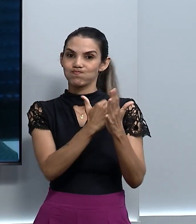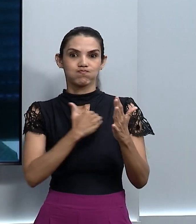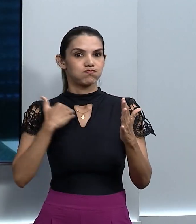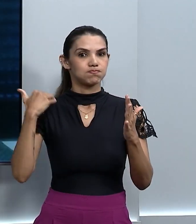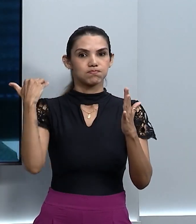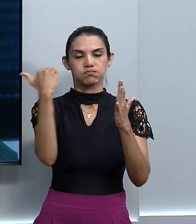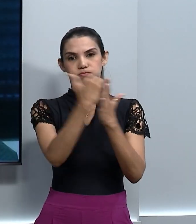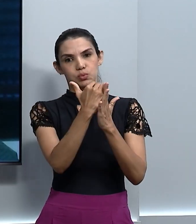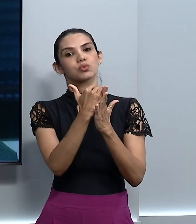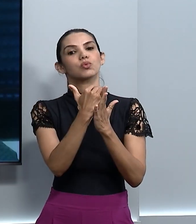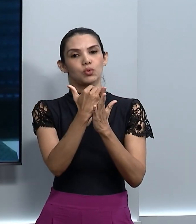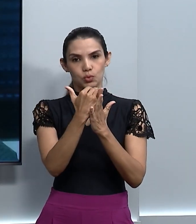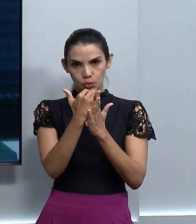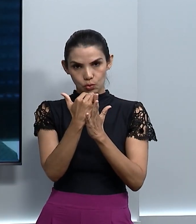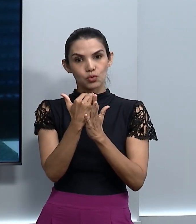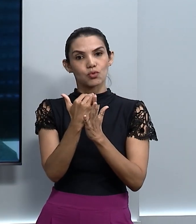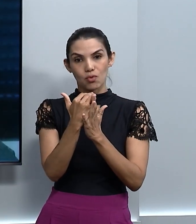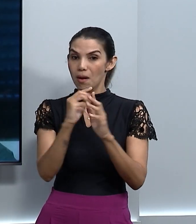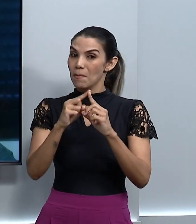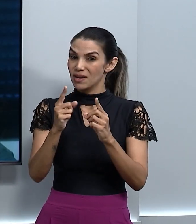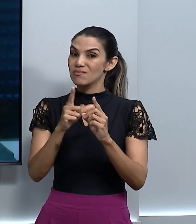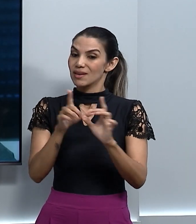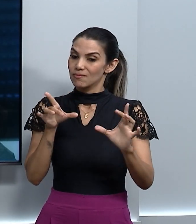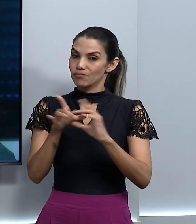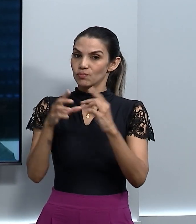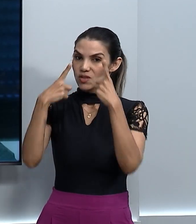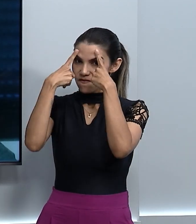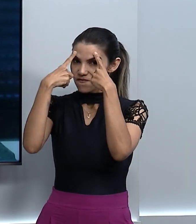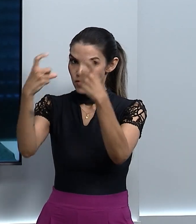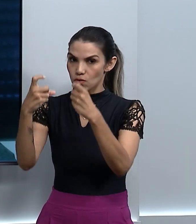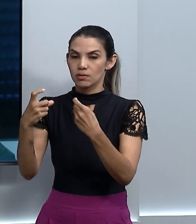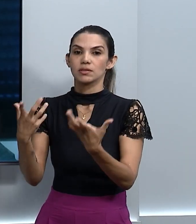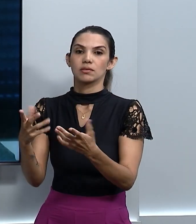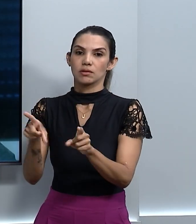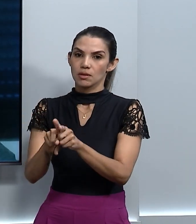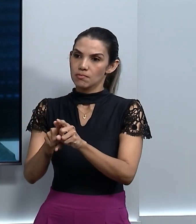em grau de violência, mas também em quantidade.